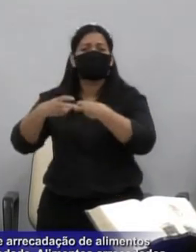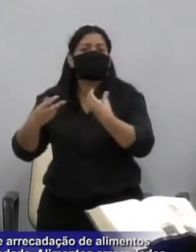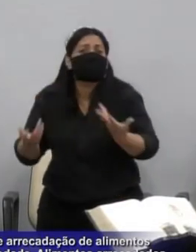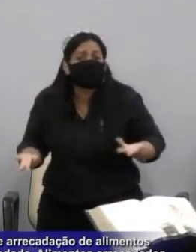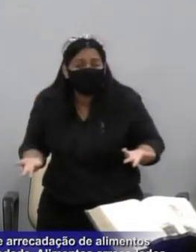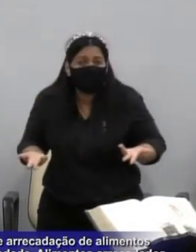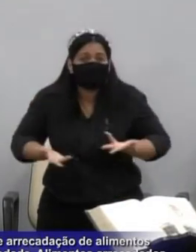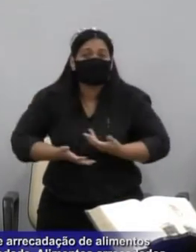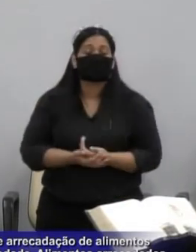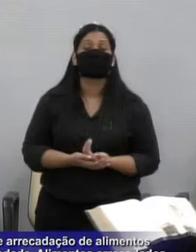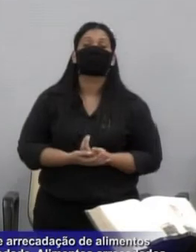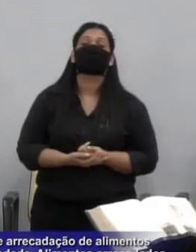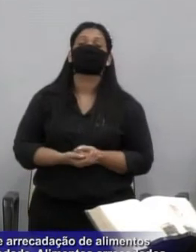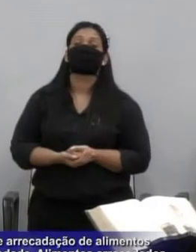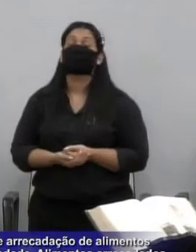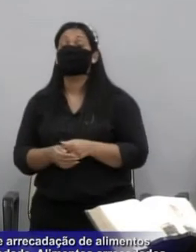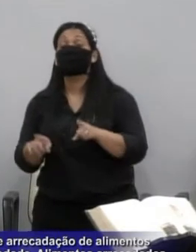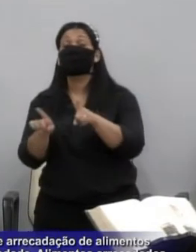também